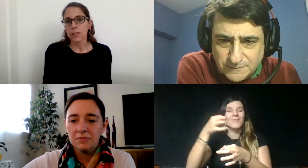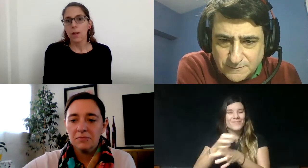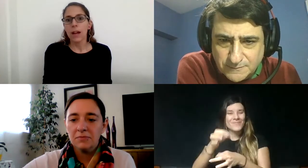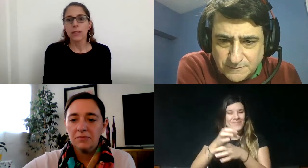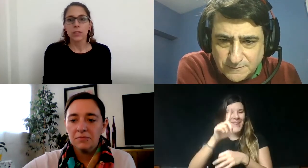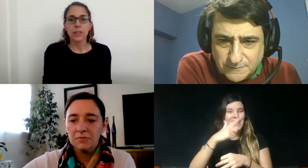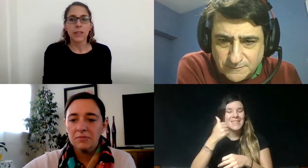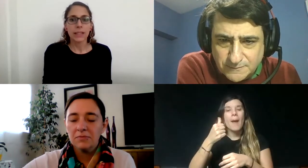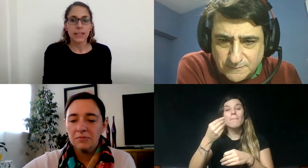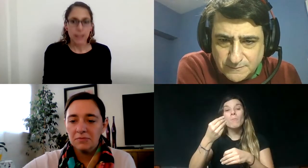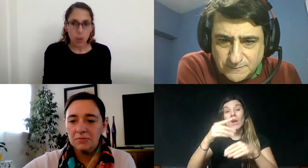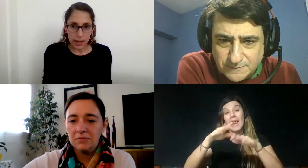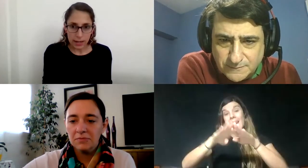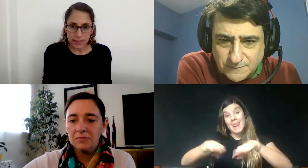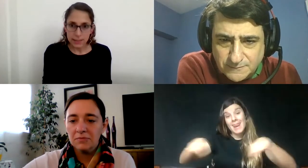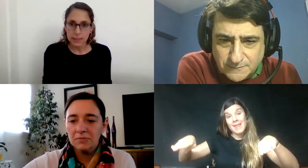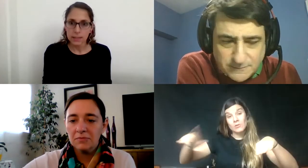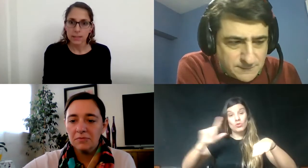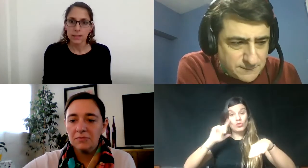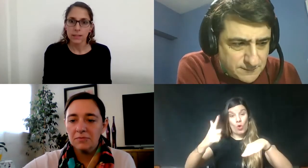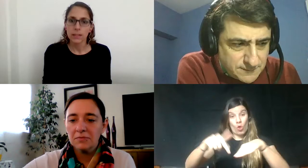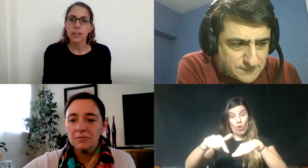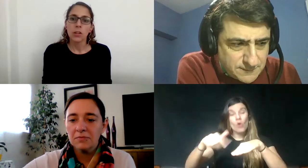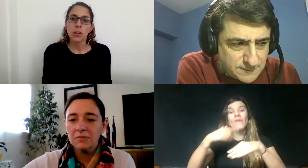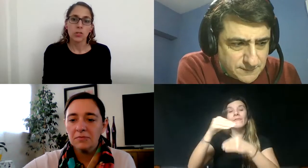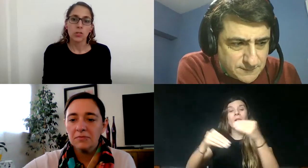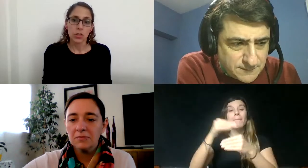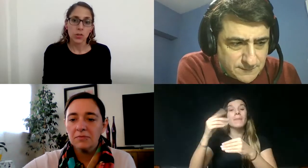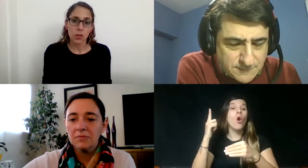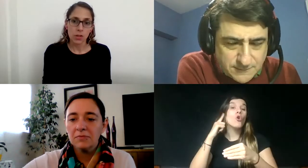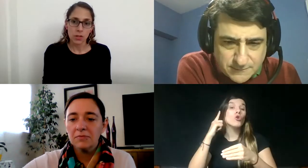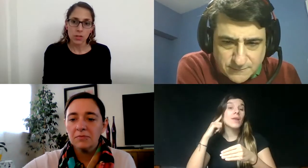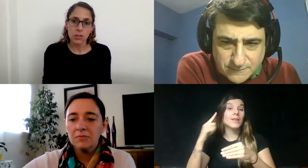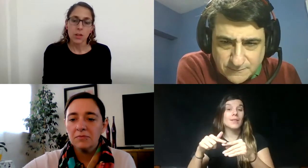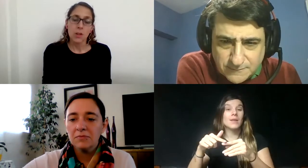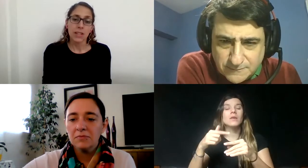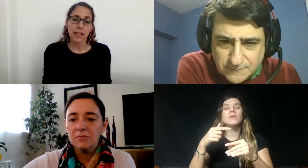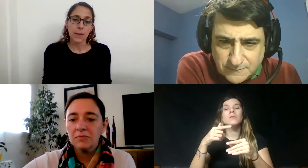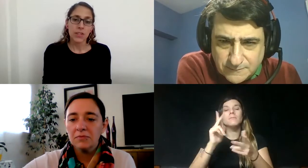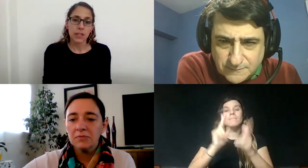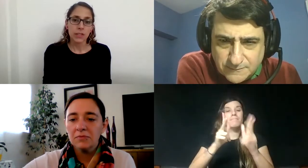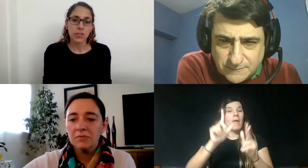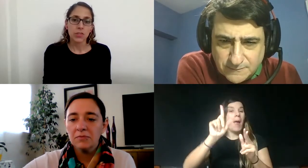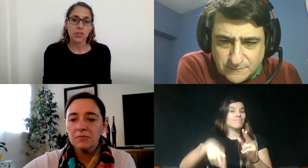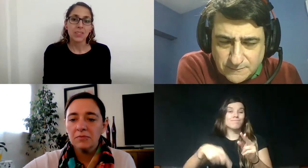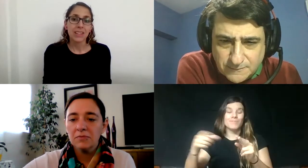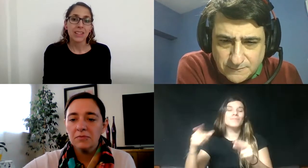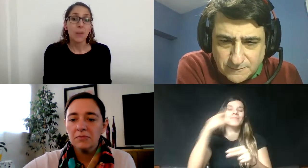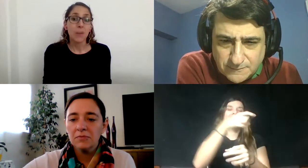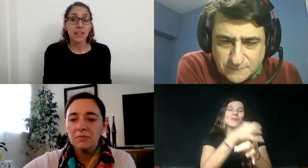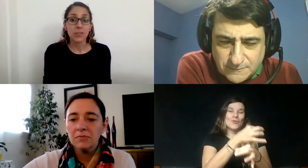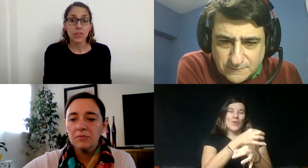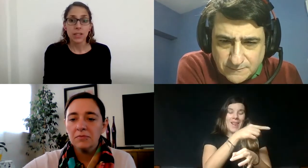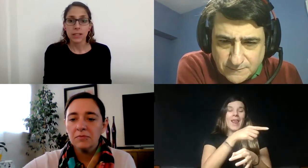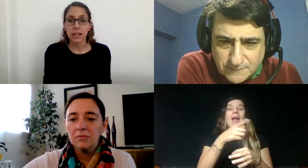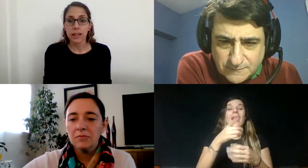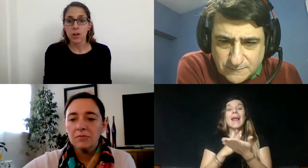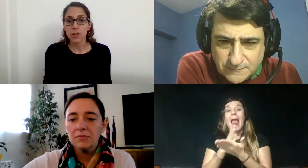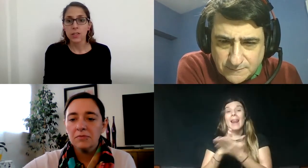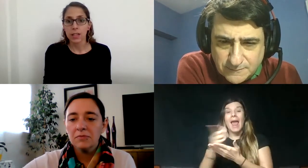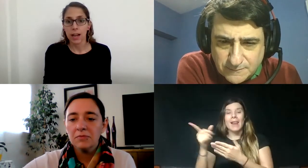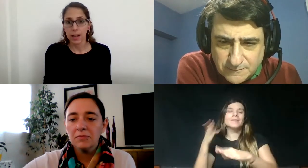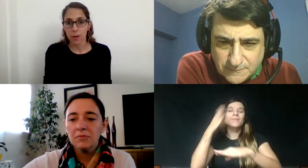comenzó trabajando en diferentes escuelas con chicos sordos, ya que la mayoría de estos chicos sordos tienen familias oyentes